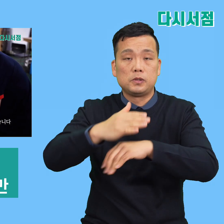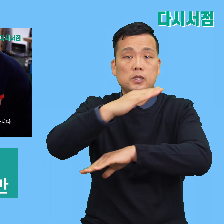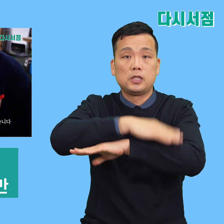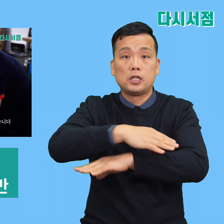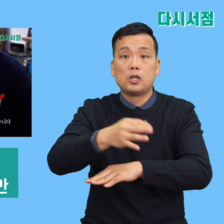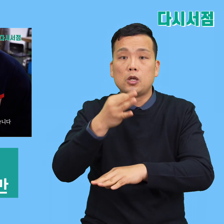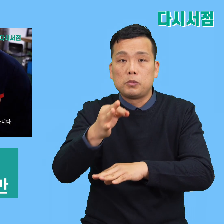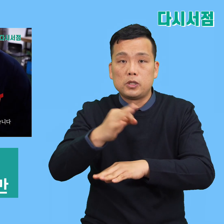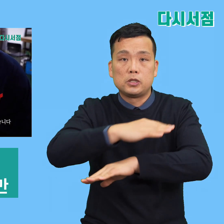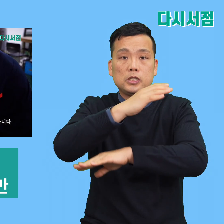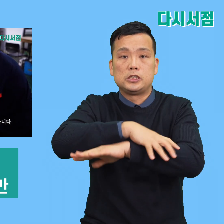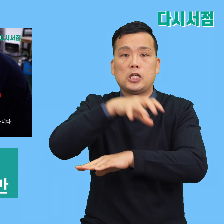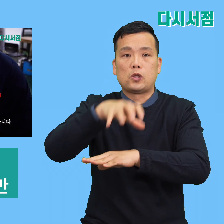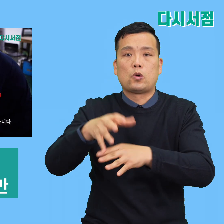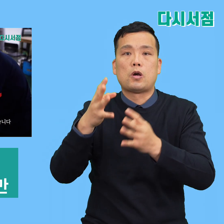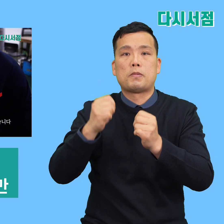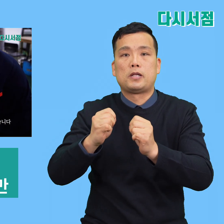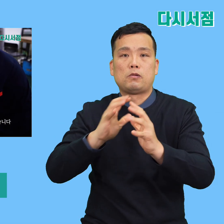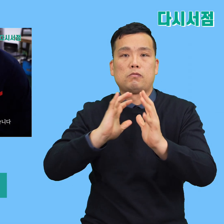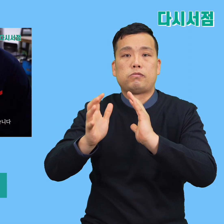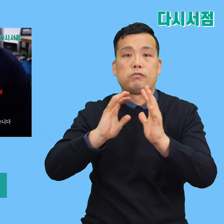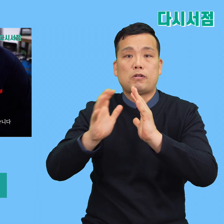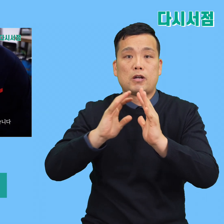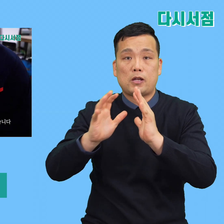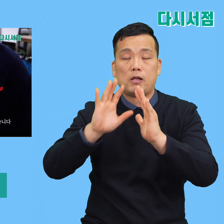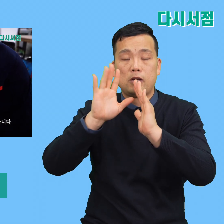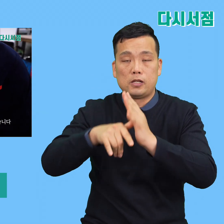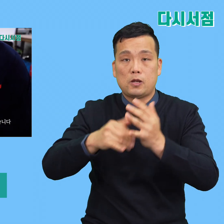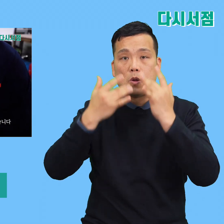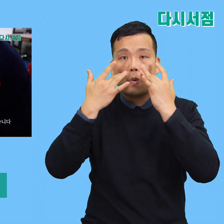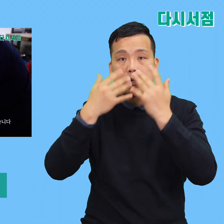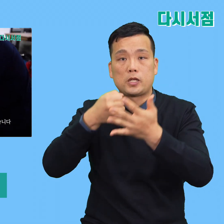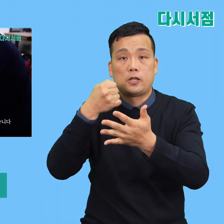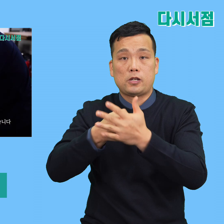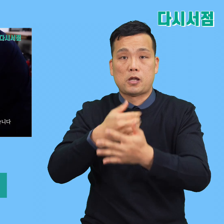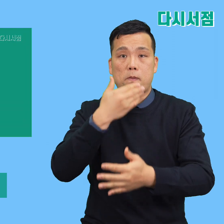비용은 인쇄소와 많은 이야기를 거쳐야만 정확히 알 수 있습니다.